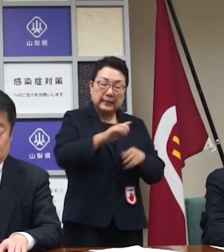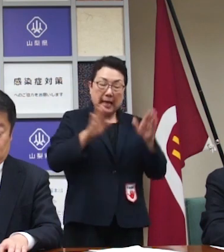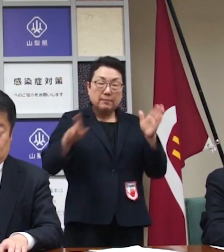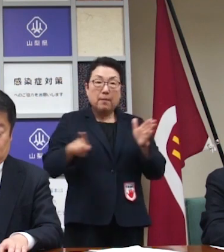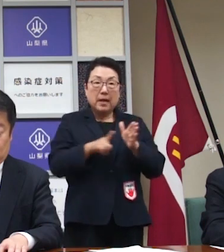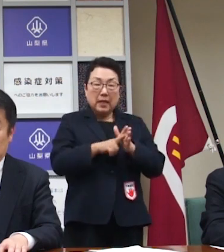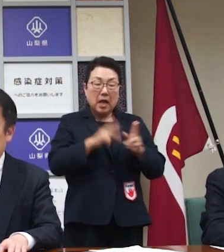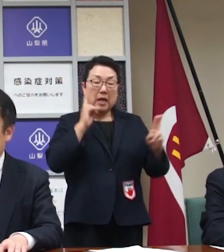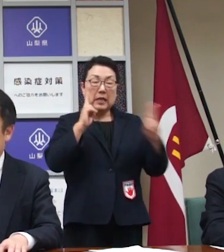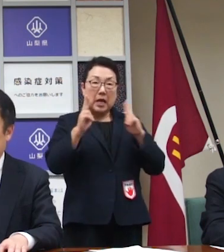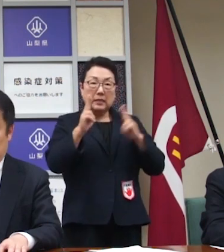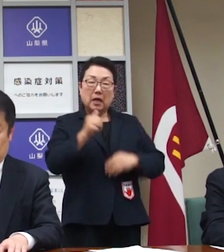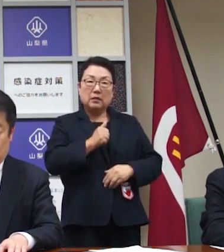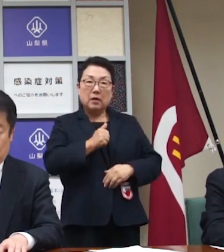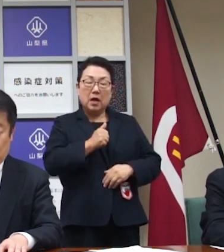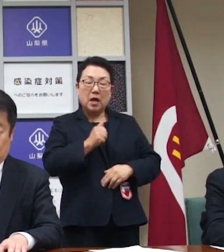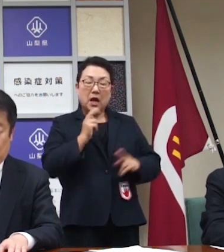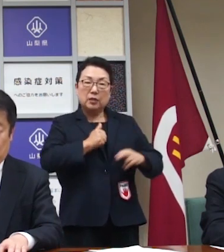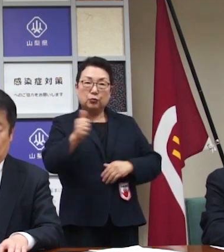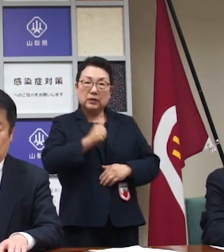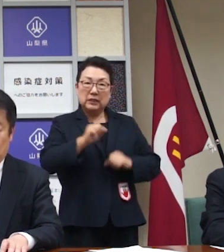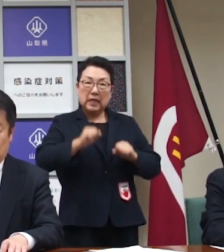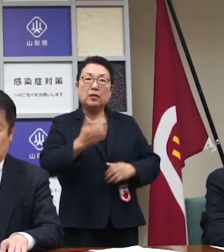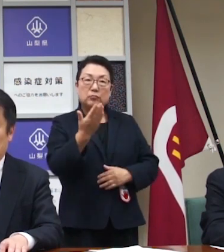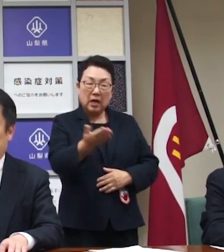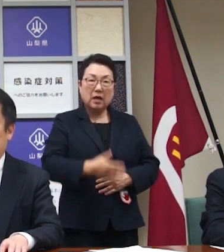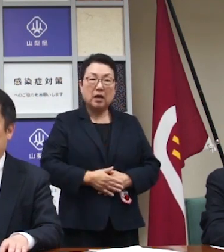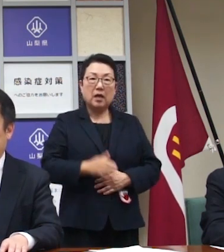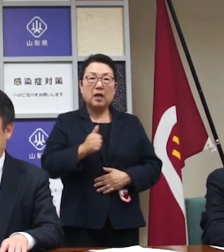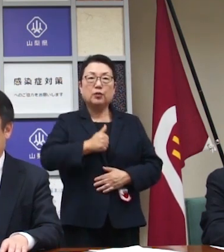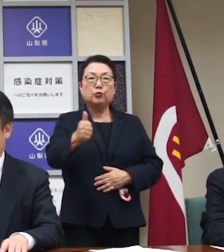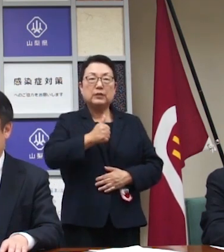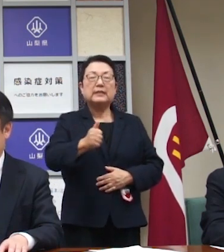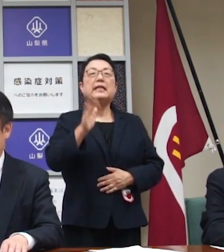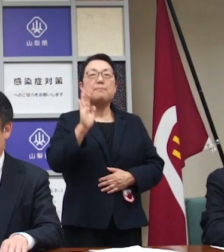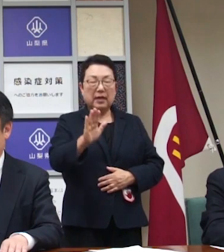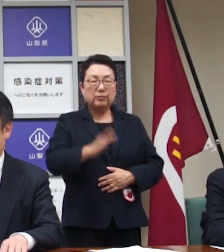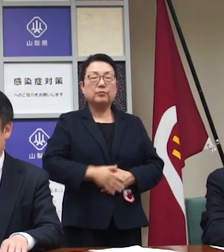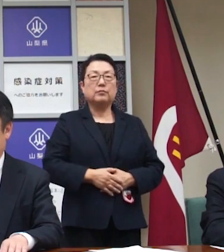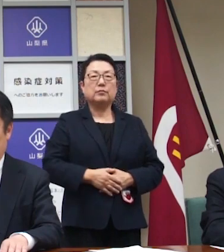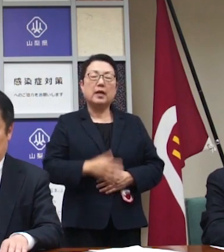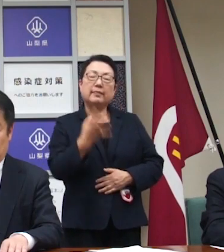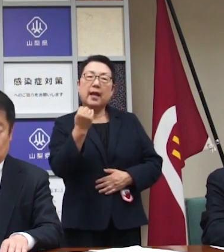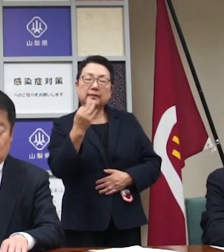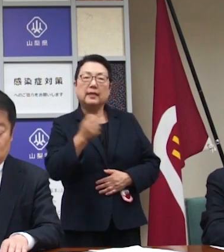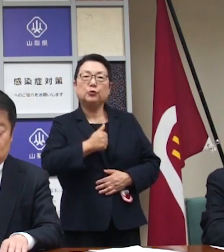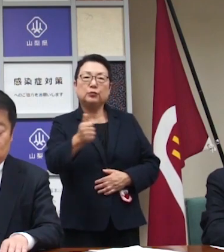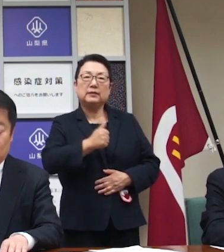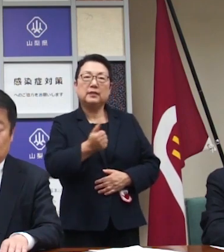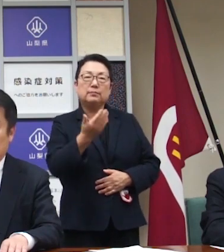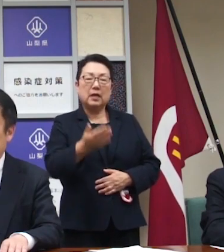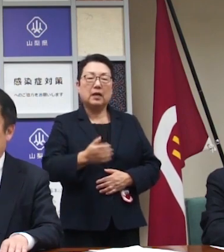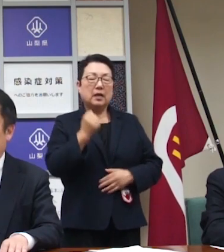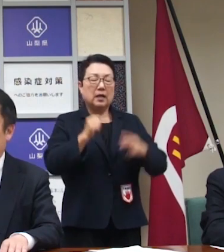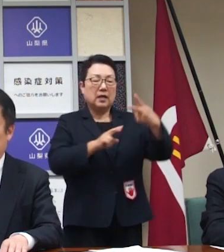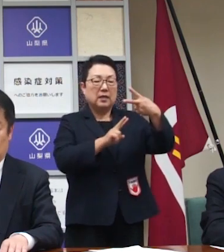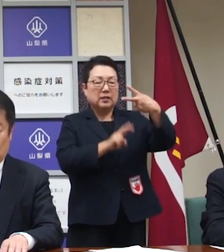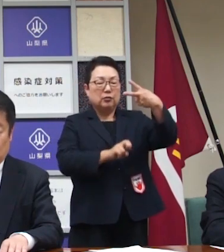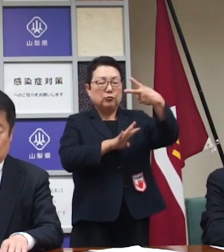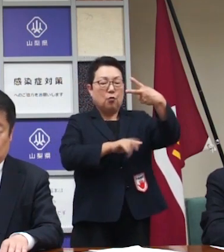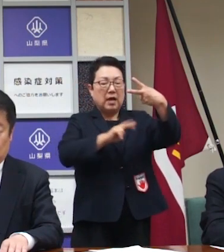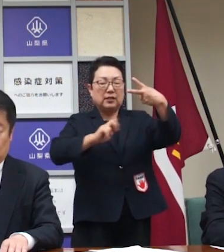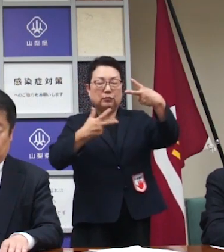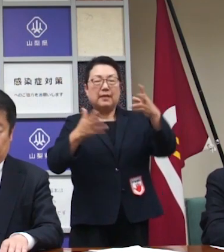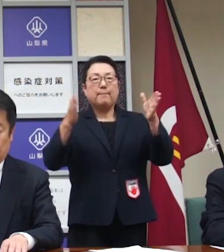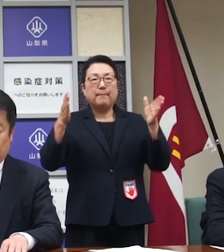至るまで会社には一旦出勤されたりはしてます。 出勤されております。 何度ぐらい。 24日から27日までの